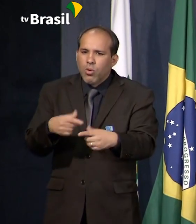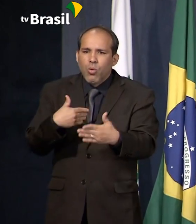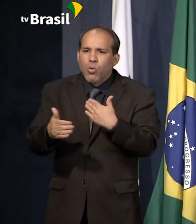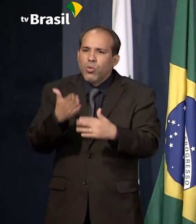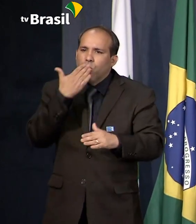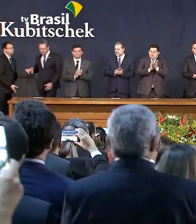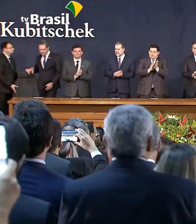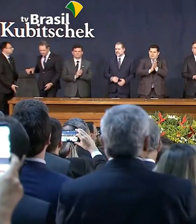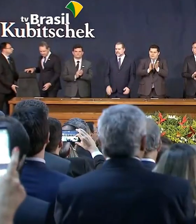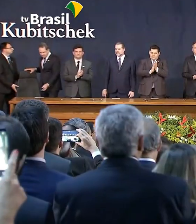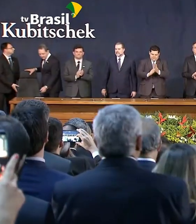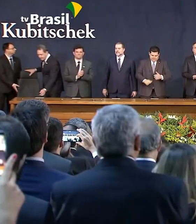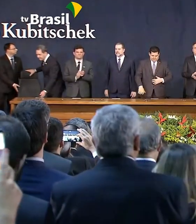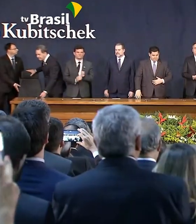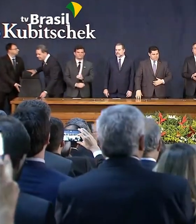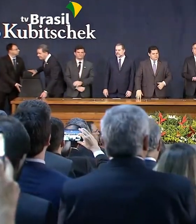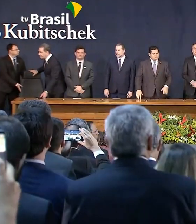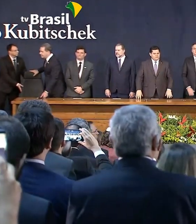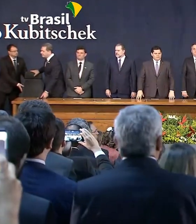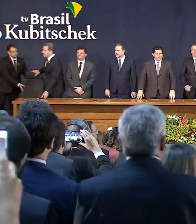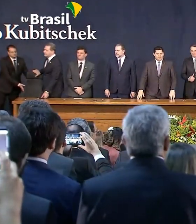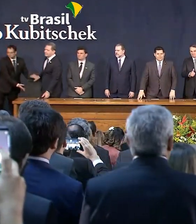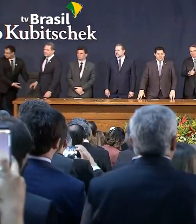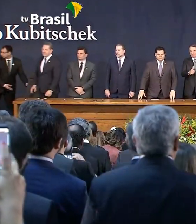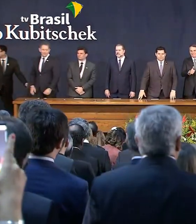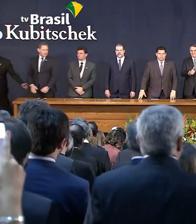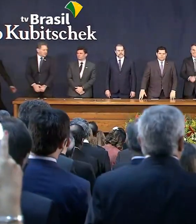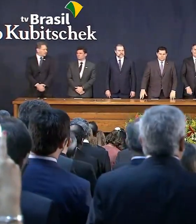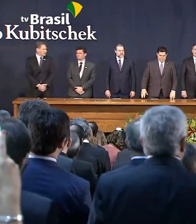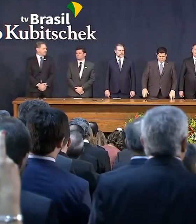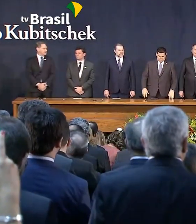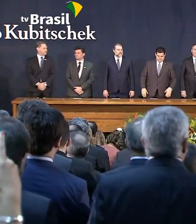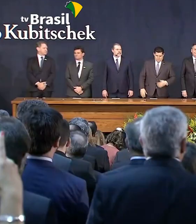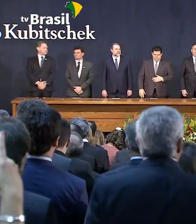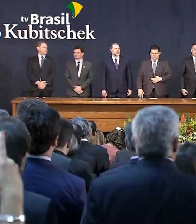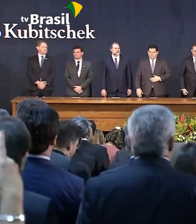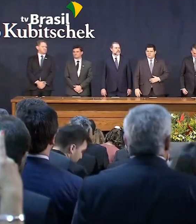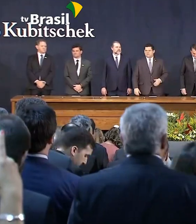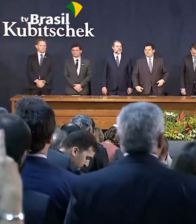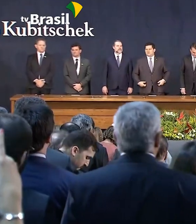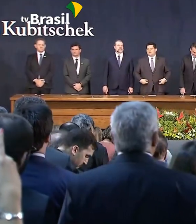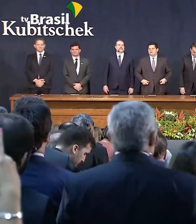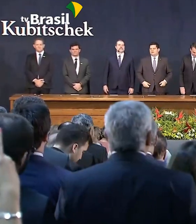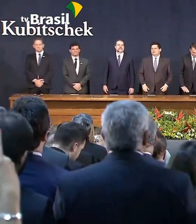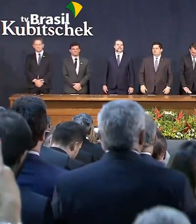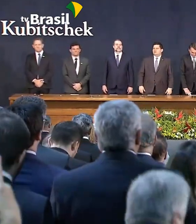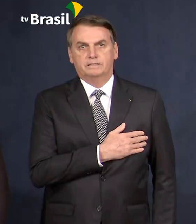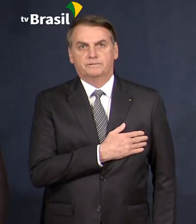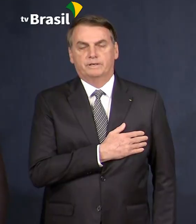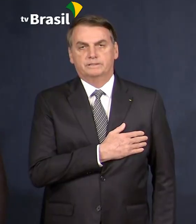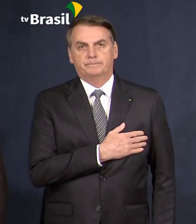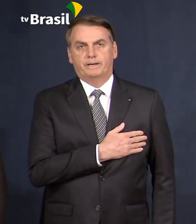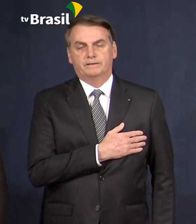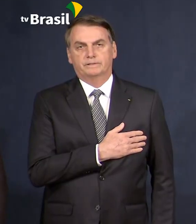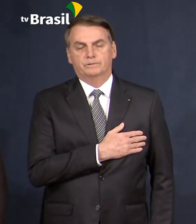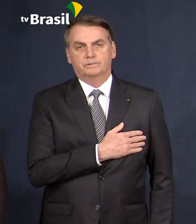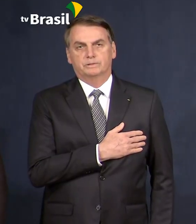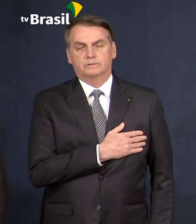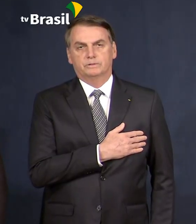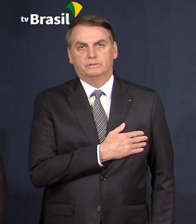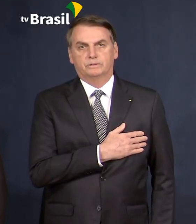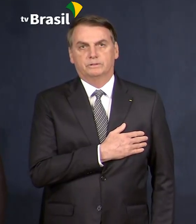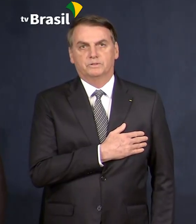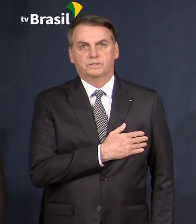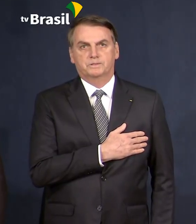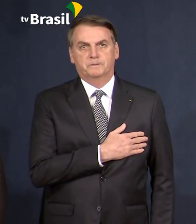criminalidade. O presidente Jair Bolsonaro, que participou da cerimônia de transmissão de cargo, destacou que foi uma